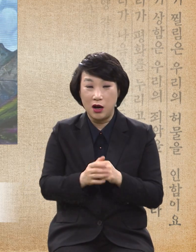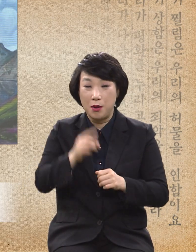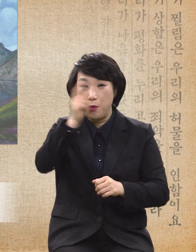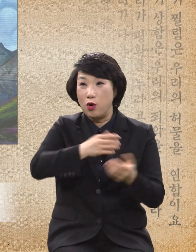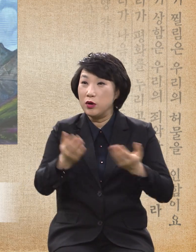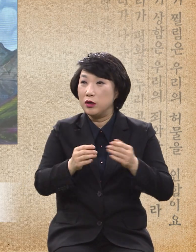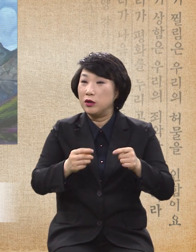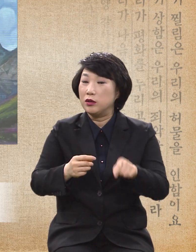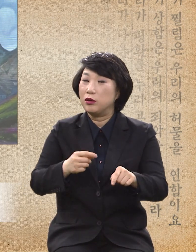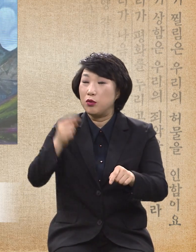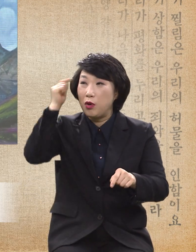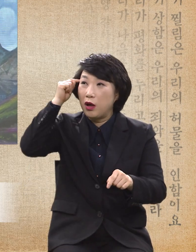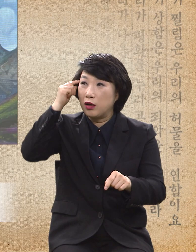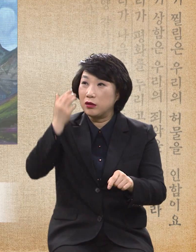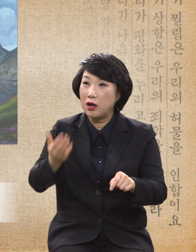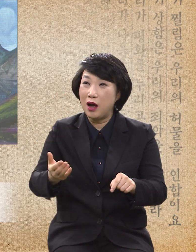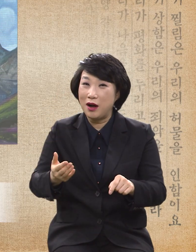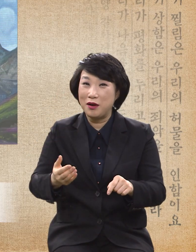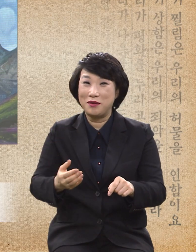할 수 있어.